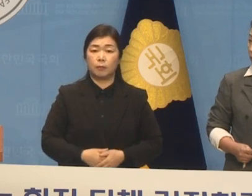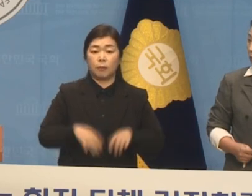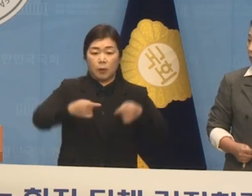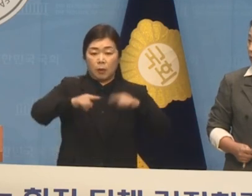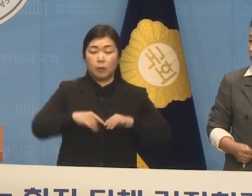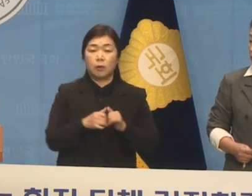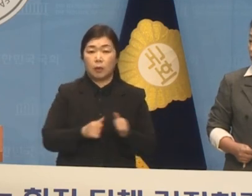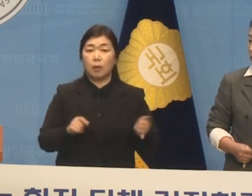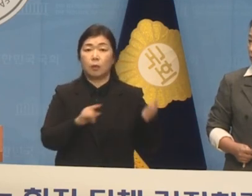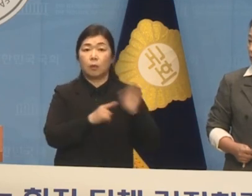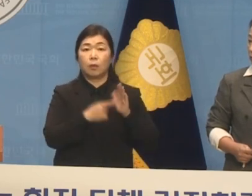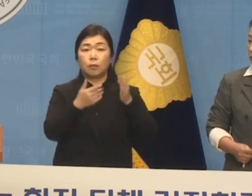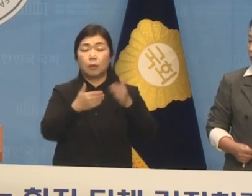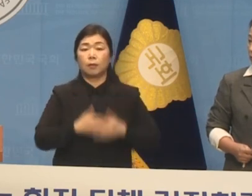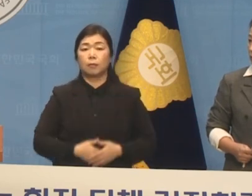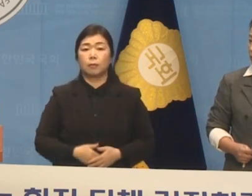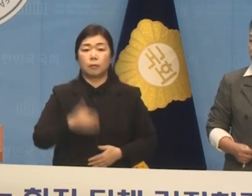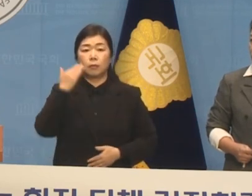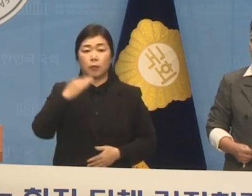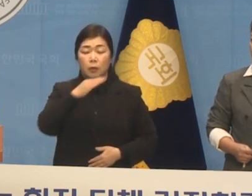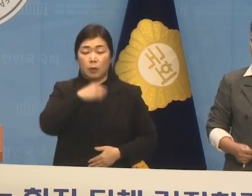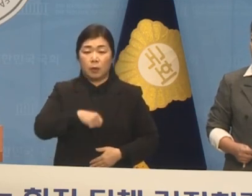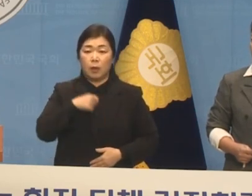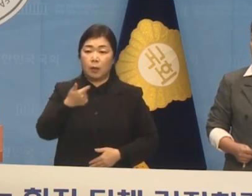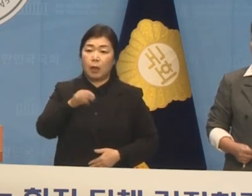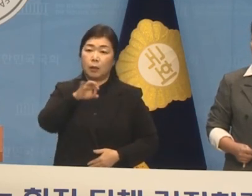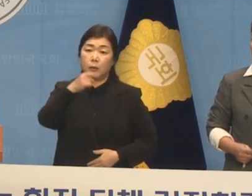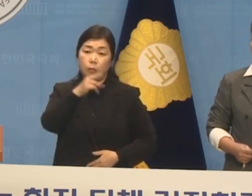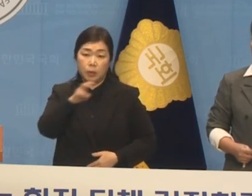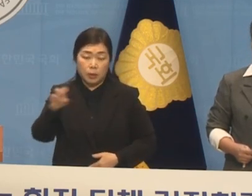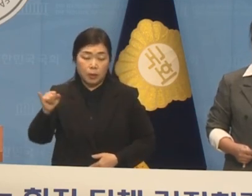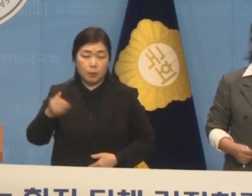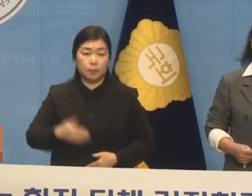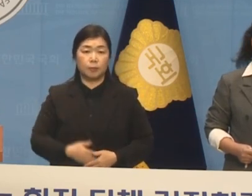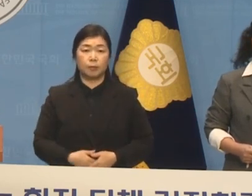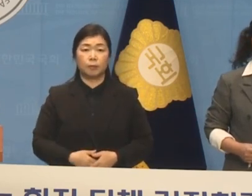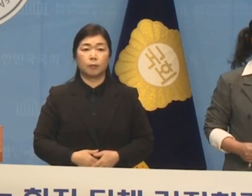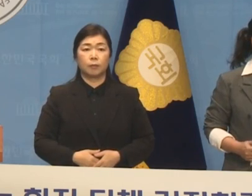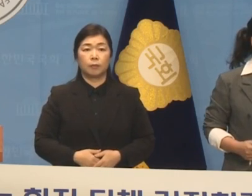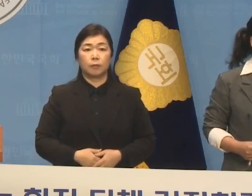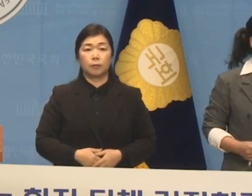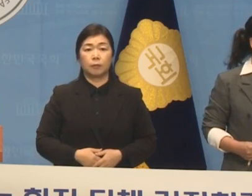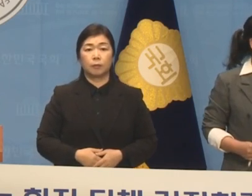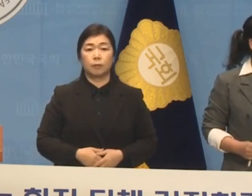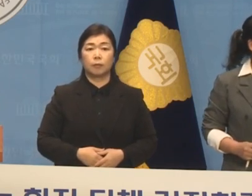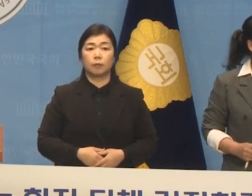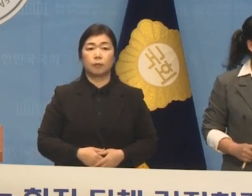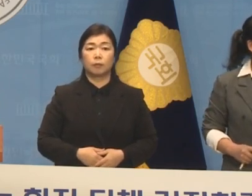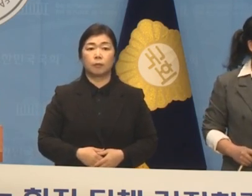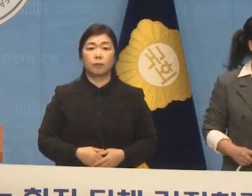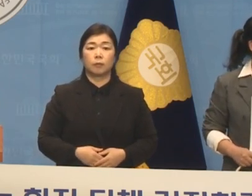소개해드리도록 하겠습니다. 녹색정의당 강은미 의원님 참석하셨습니다.